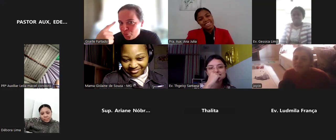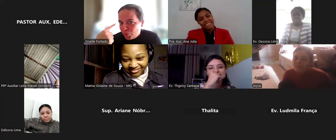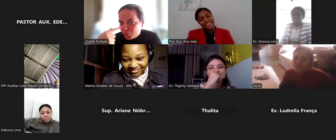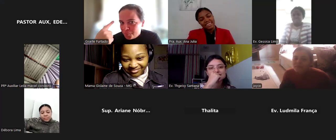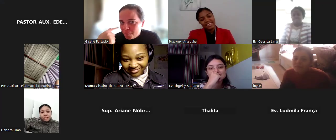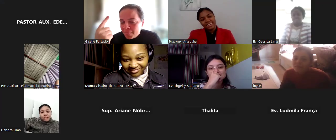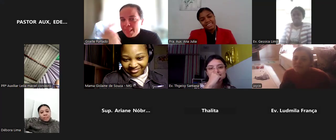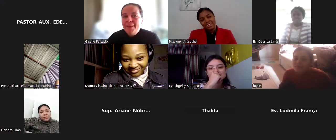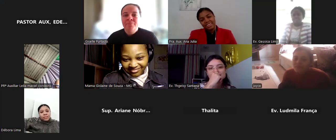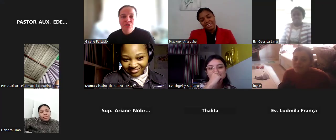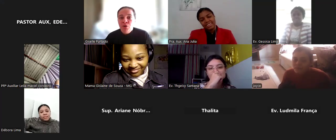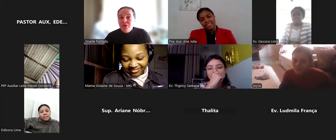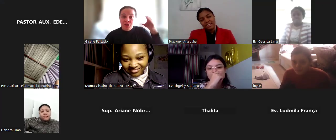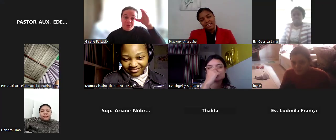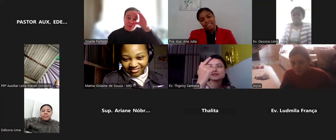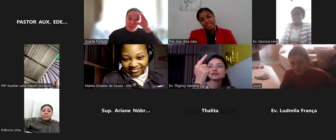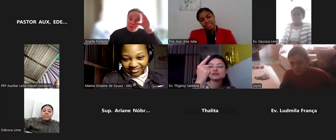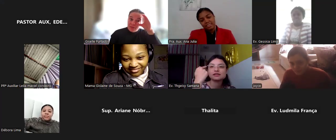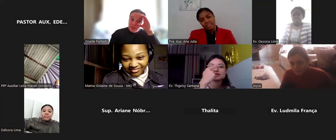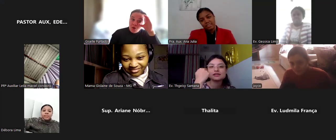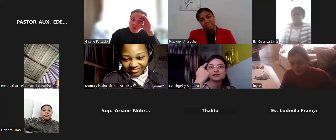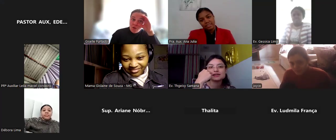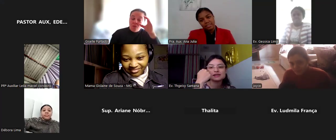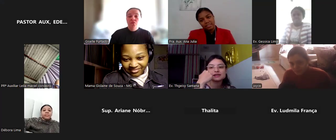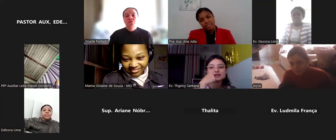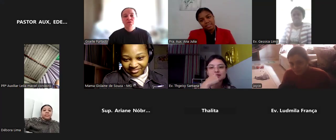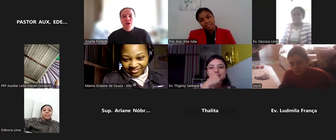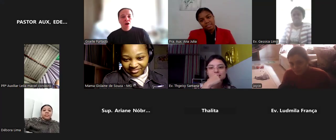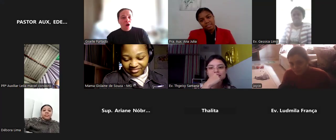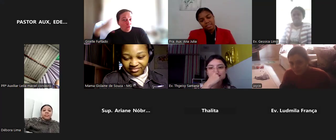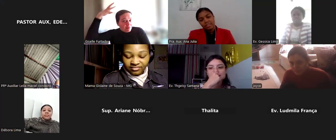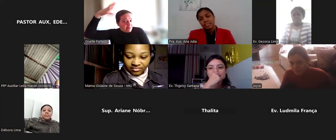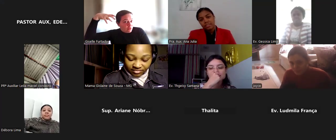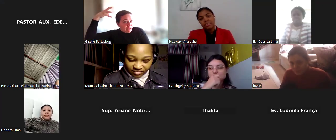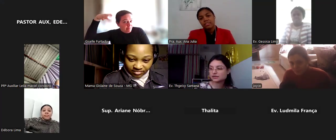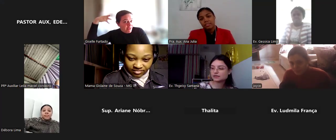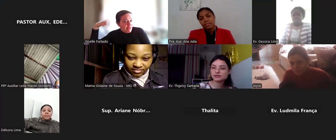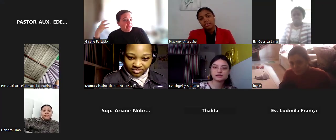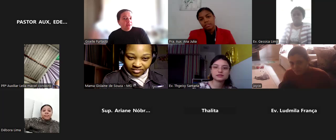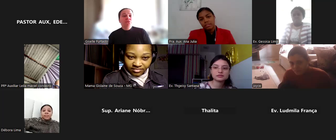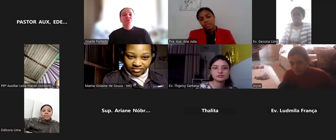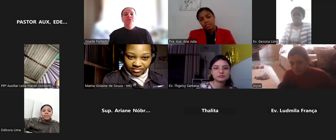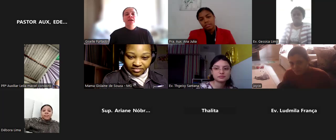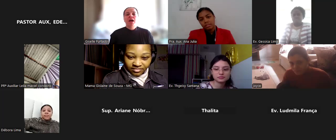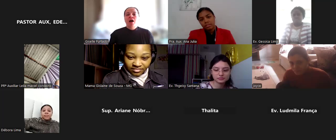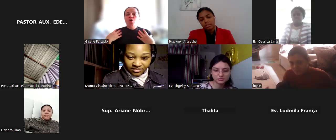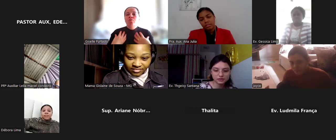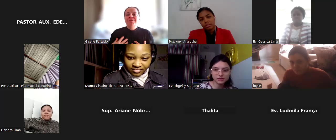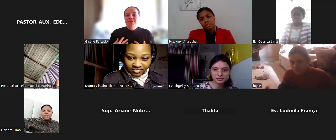olho, né? Geralmente tem pessoas que podem ser óculos, algumas os cabelos, né? Algumas são